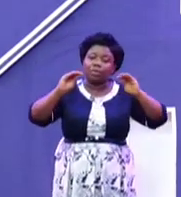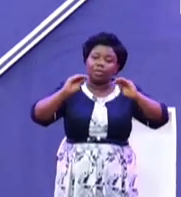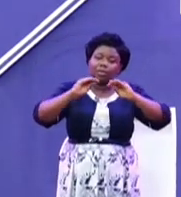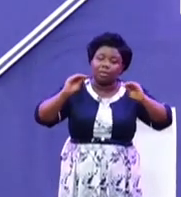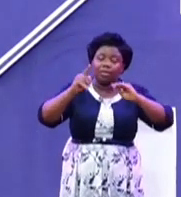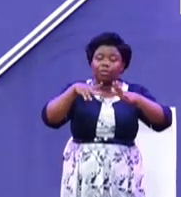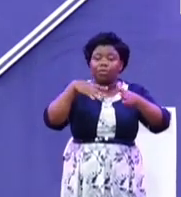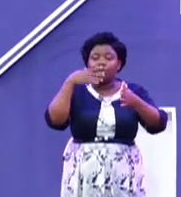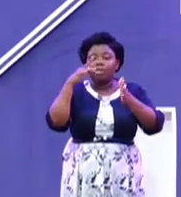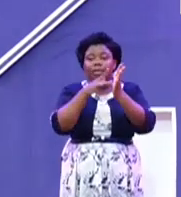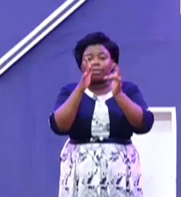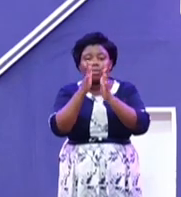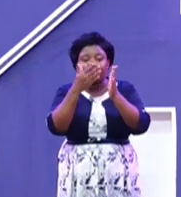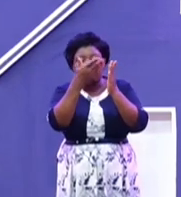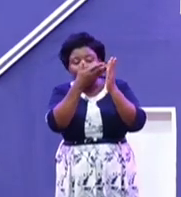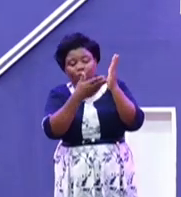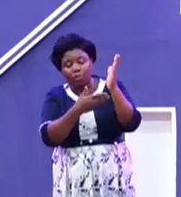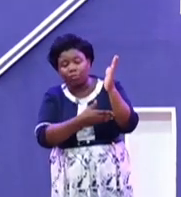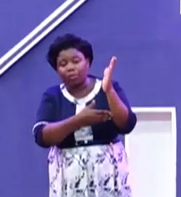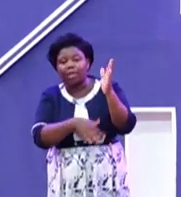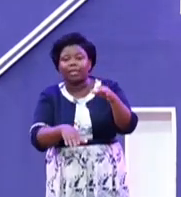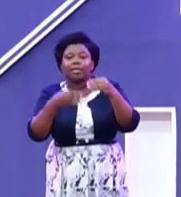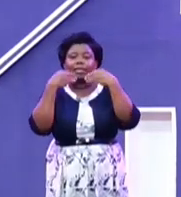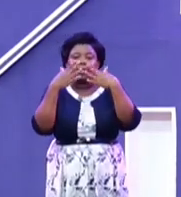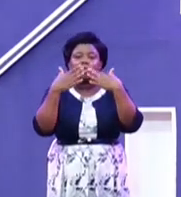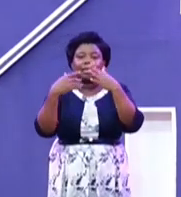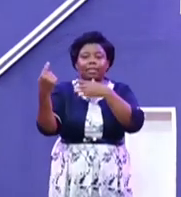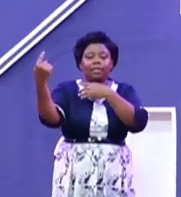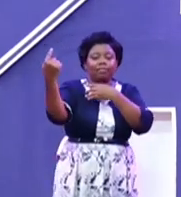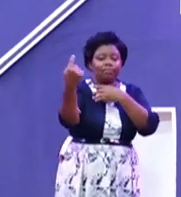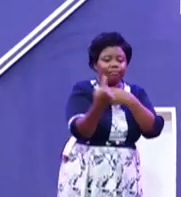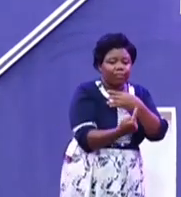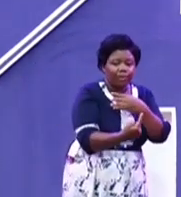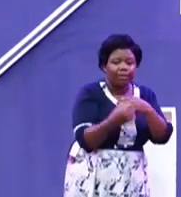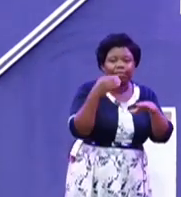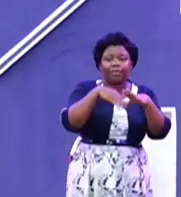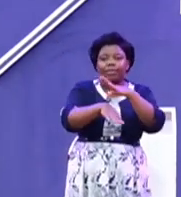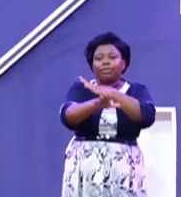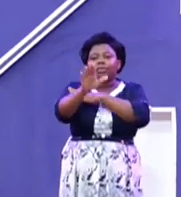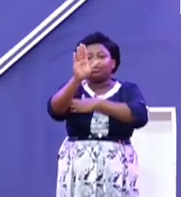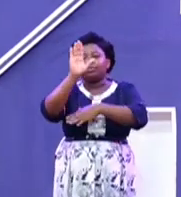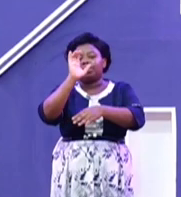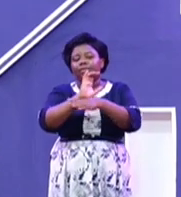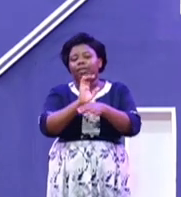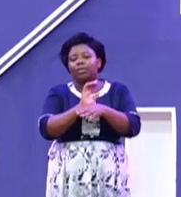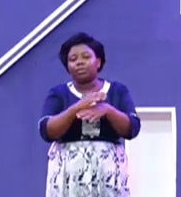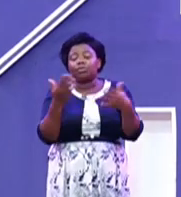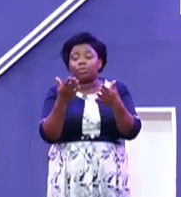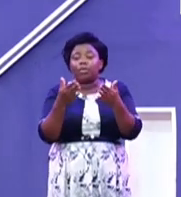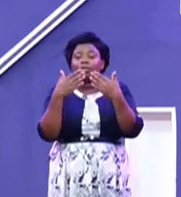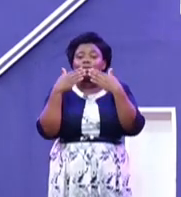oda bayibuli gyewa okwebaza kujja mu nnyumba ya Mukama mu kifo w'osinziza so